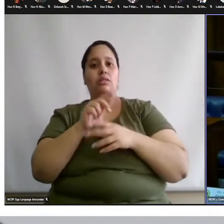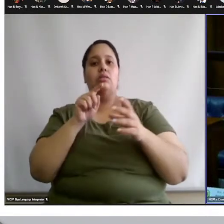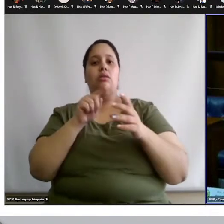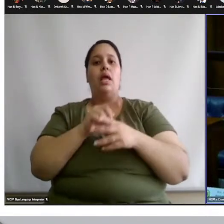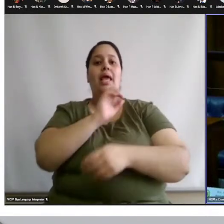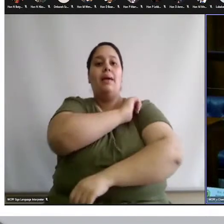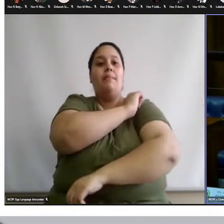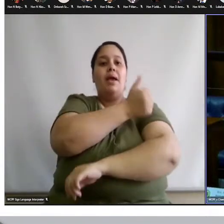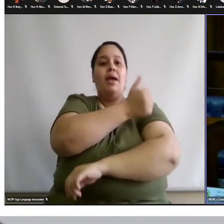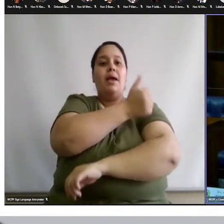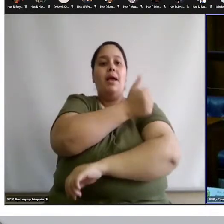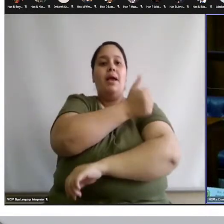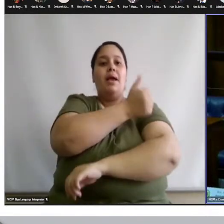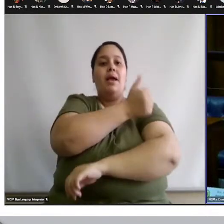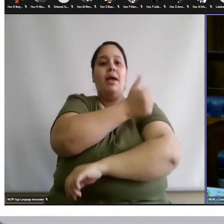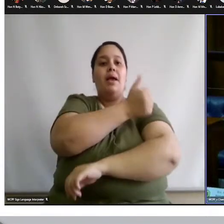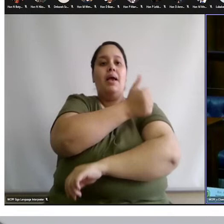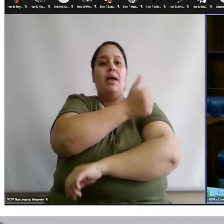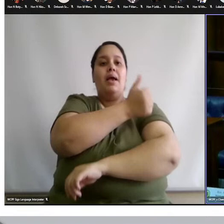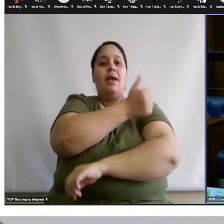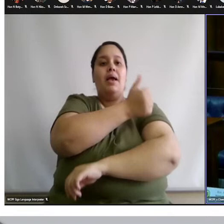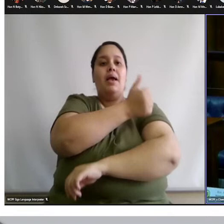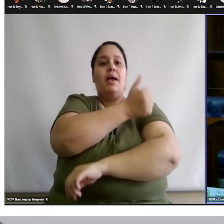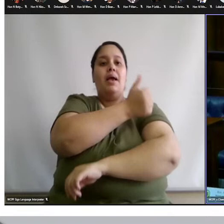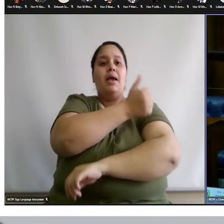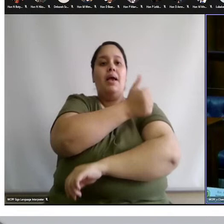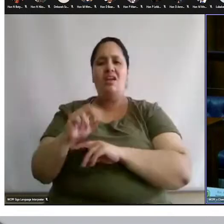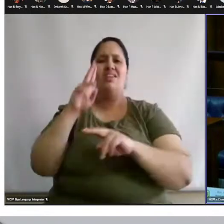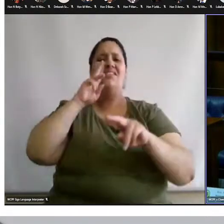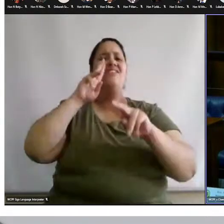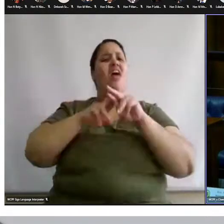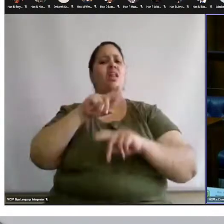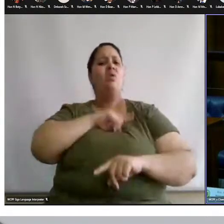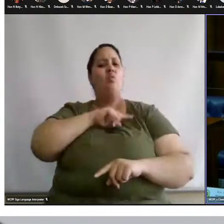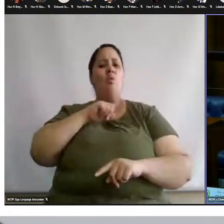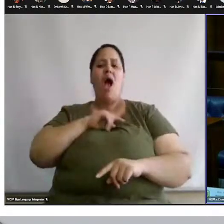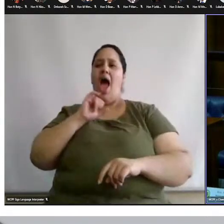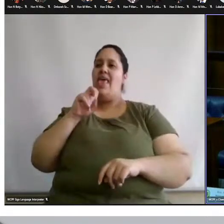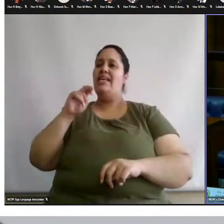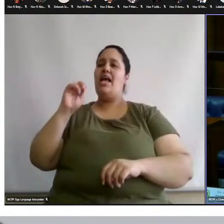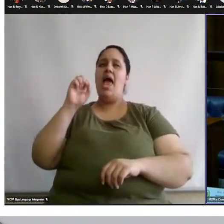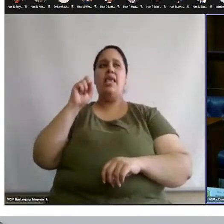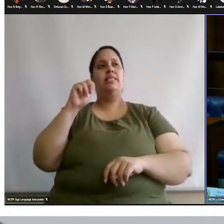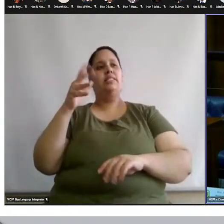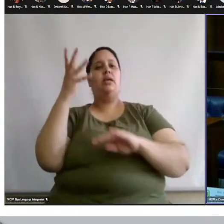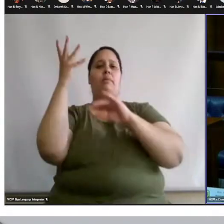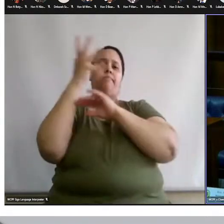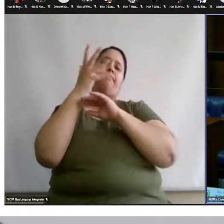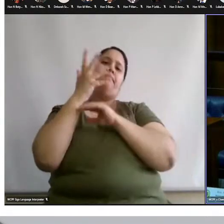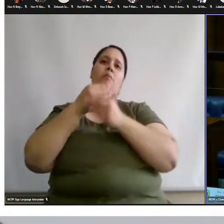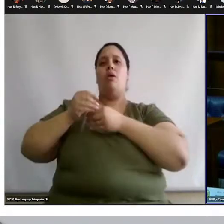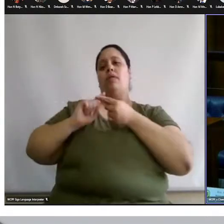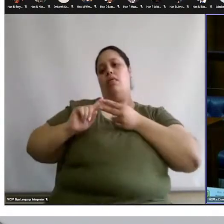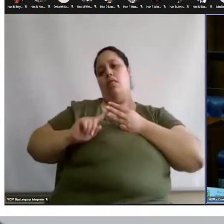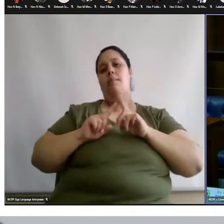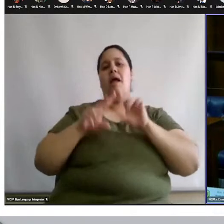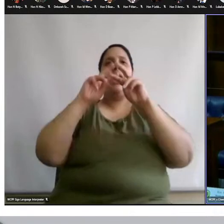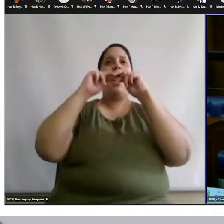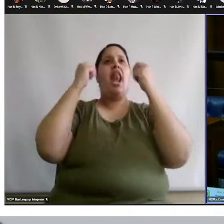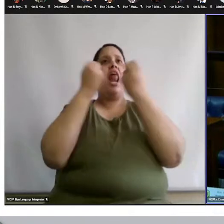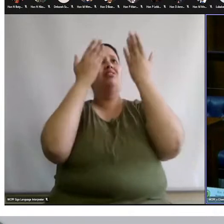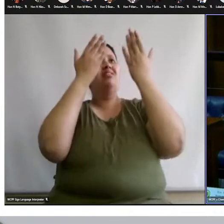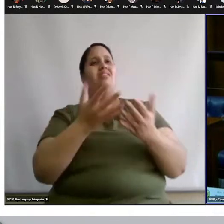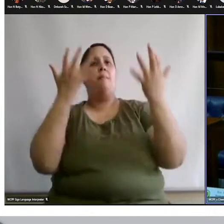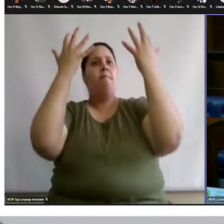within the public protector's office. Dis baie ironies dat die ANC staan nie in preek, maar hulle gaan op 'n nasionale begroting en sny die hawks se begroting